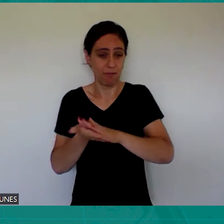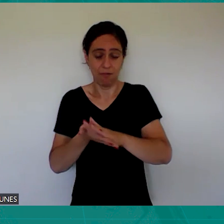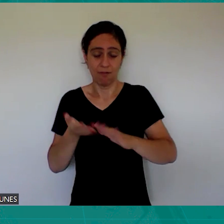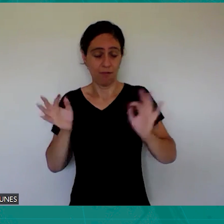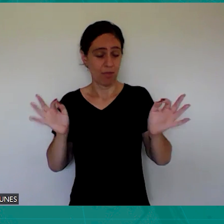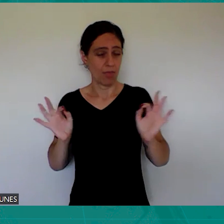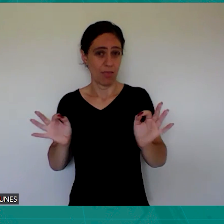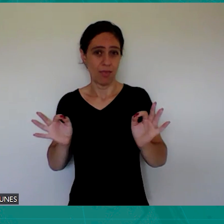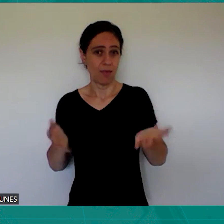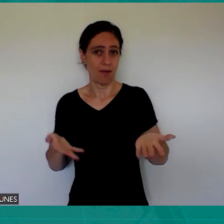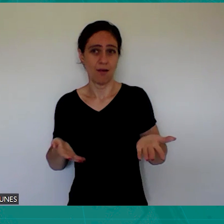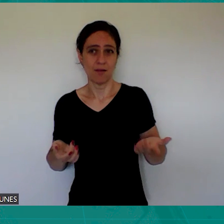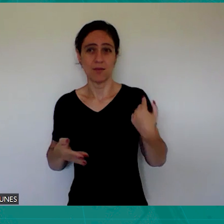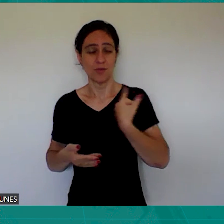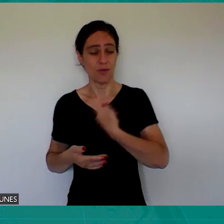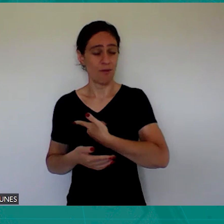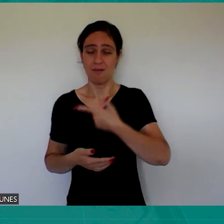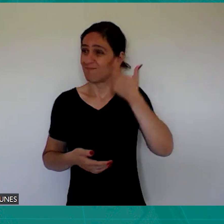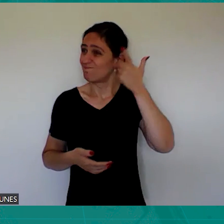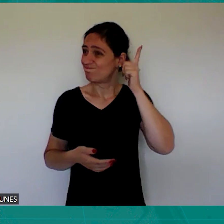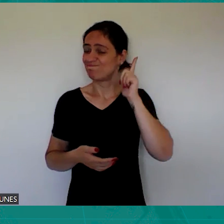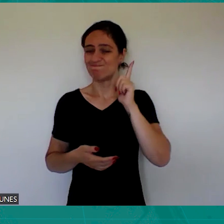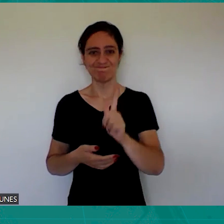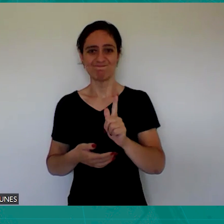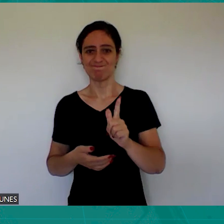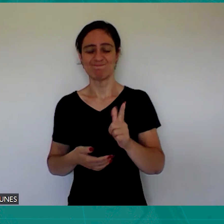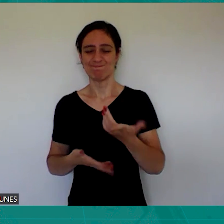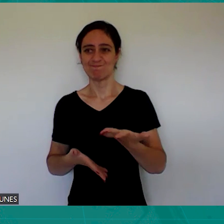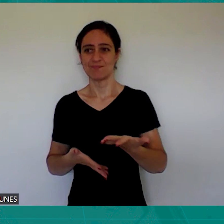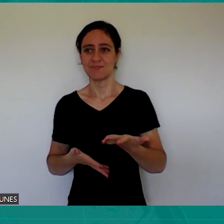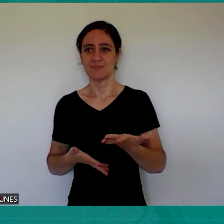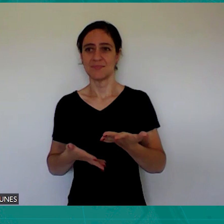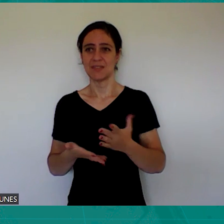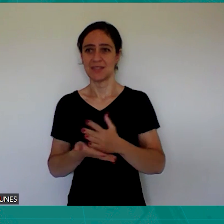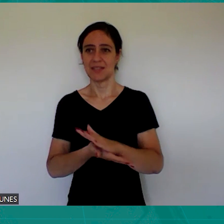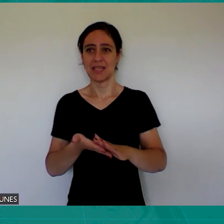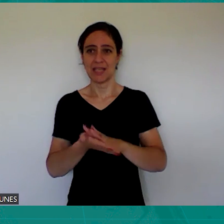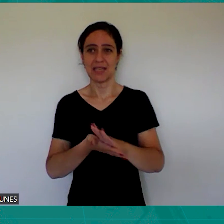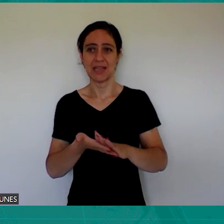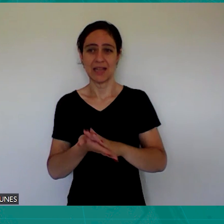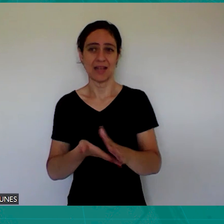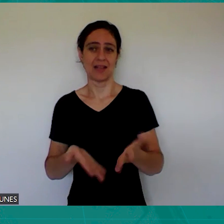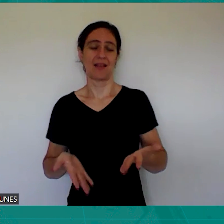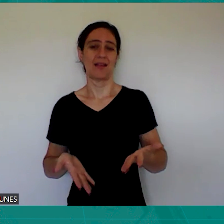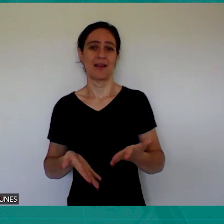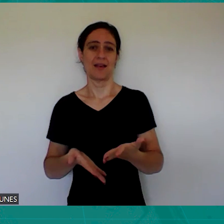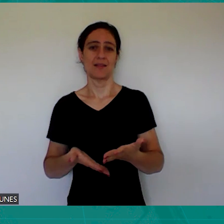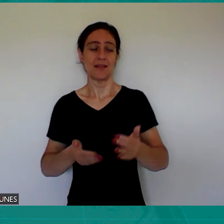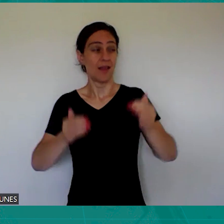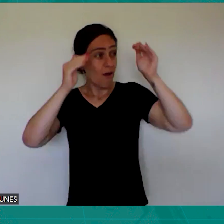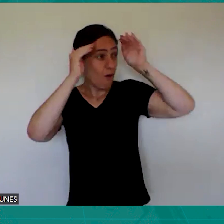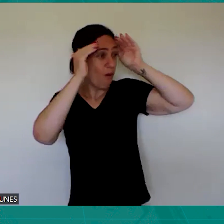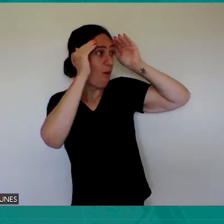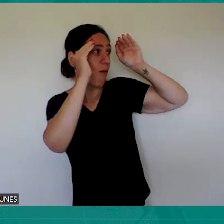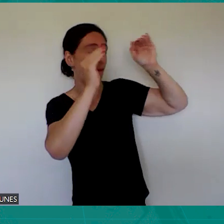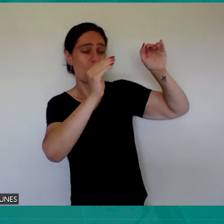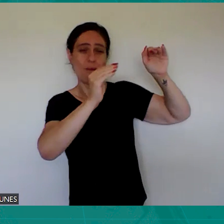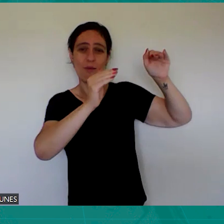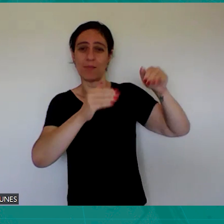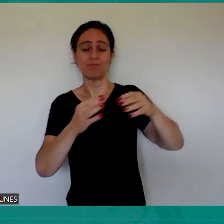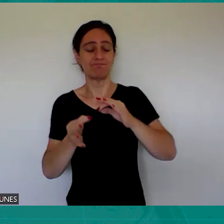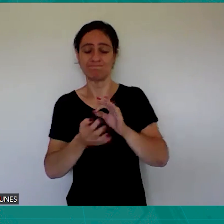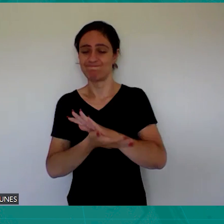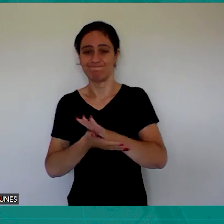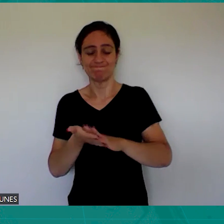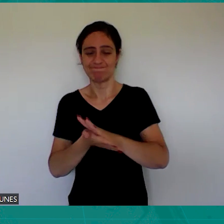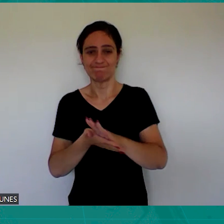seríamos nem capazes, mesmo de ter ouvido a palavra de Jesus e obedecido, nós não éramos nem capazes de receber